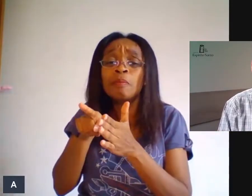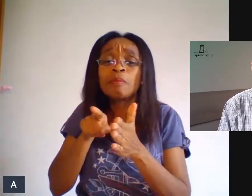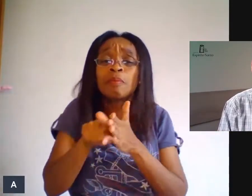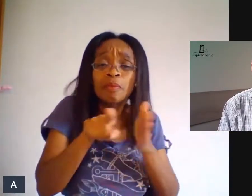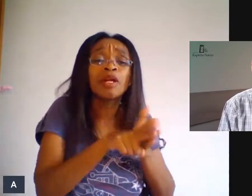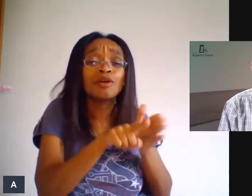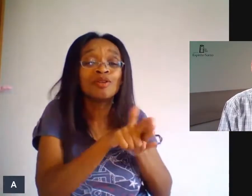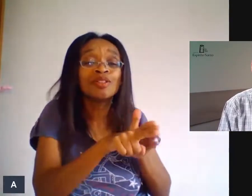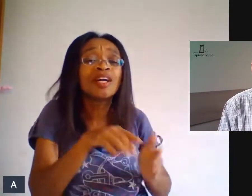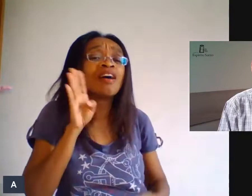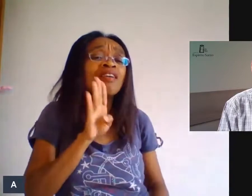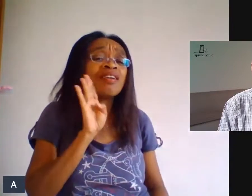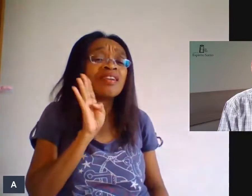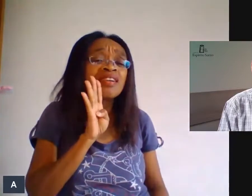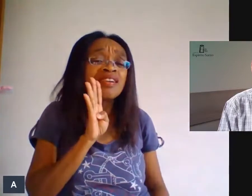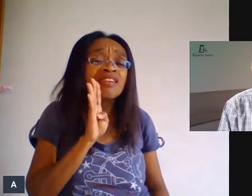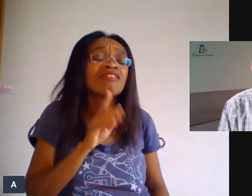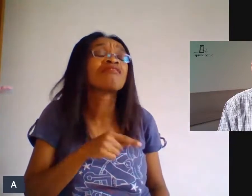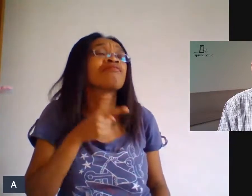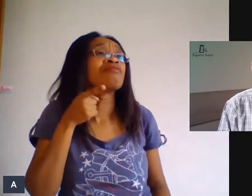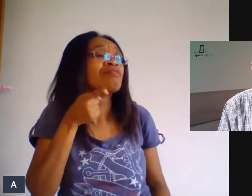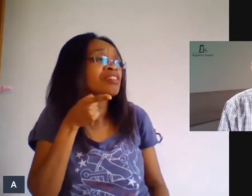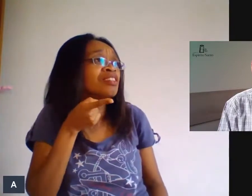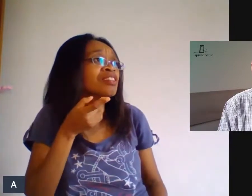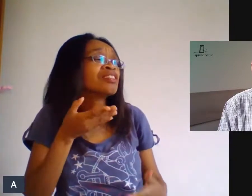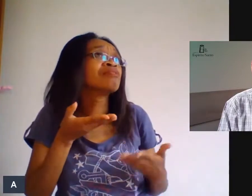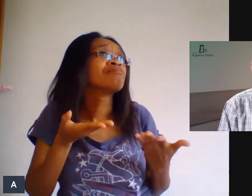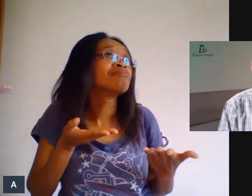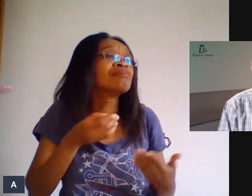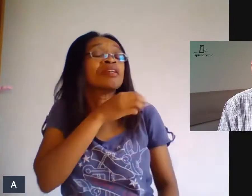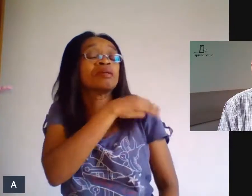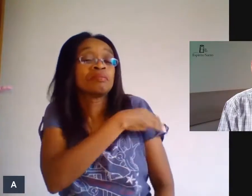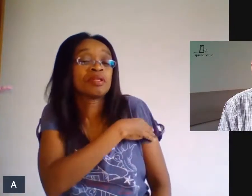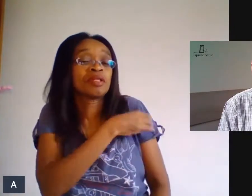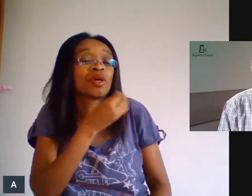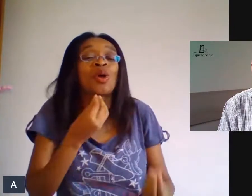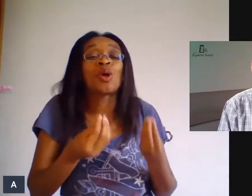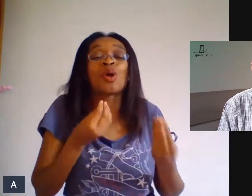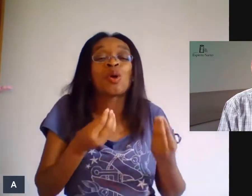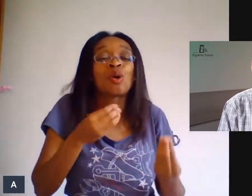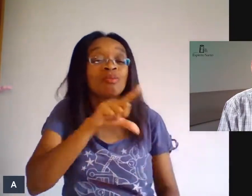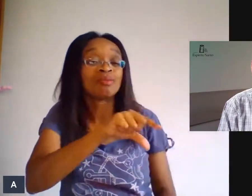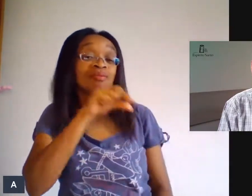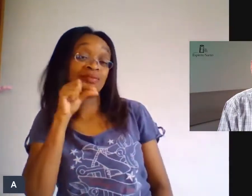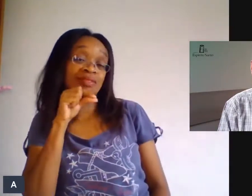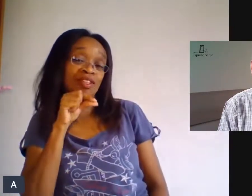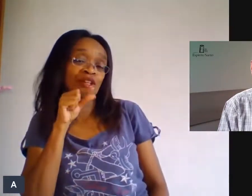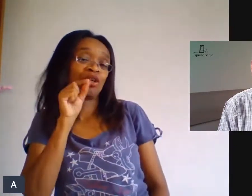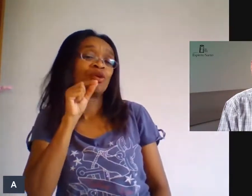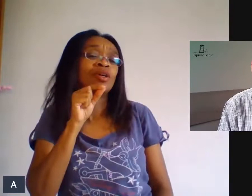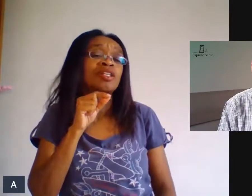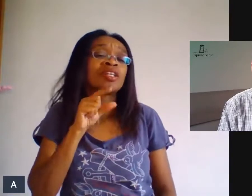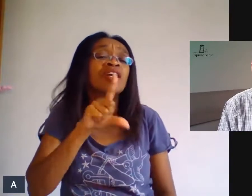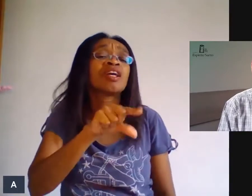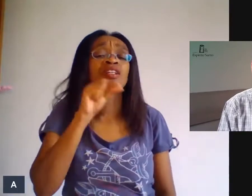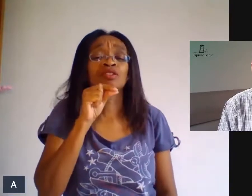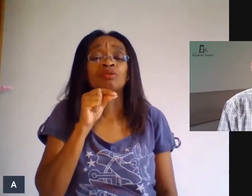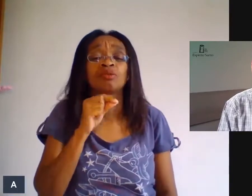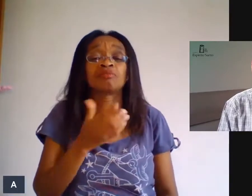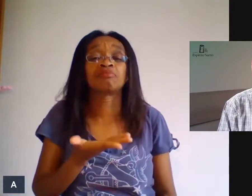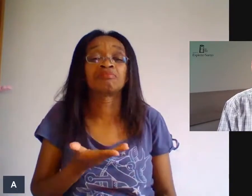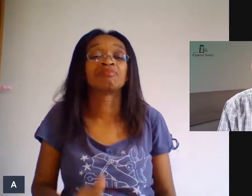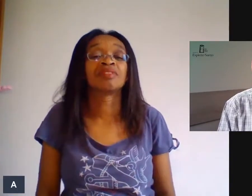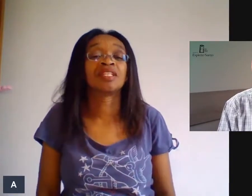legal, você como ministro e tal, e como você tomou essa decisão? O que fez você tomar essa decisão?